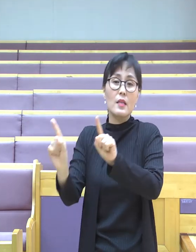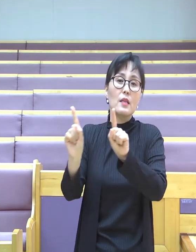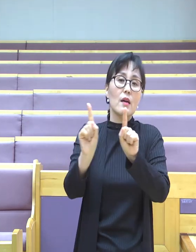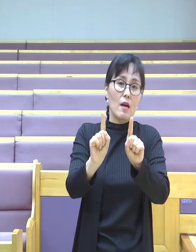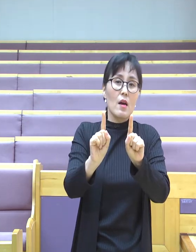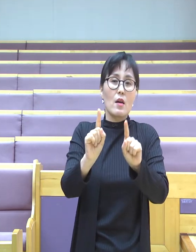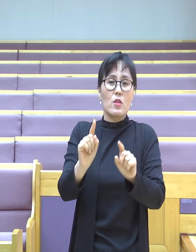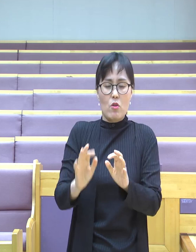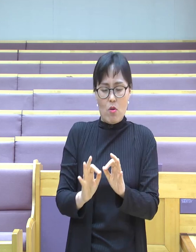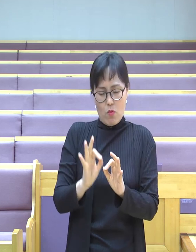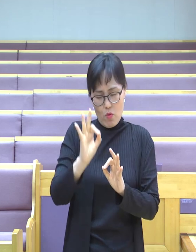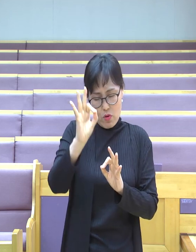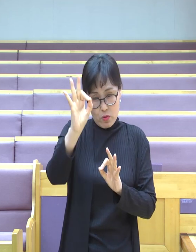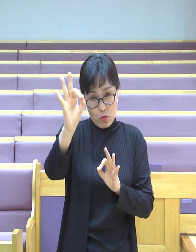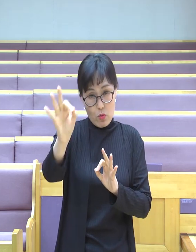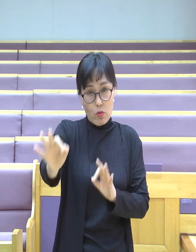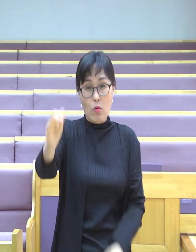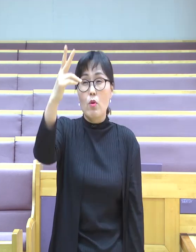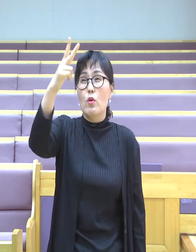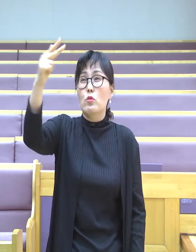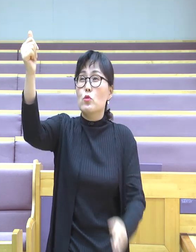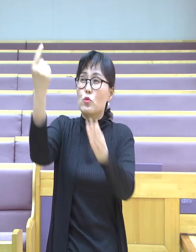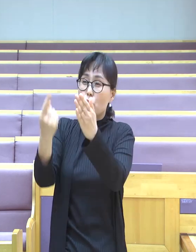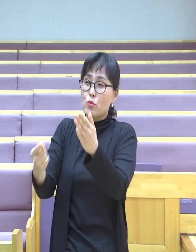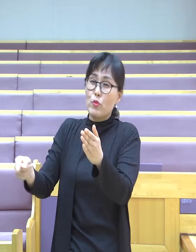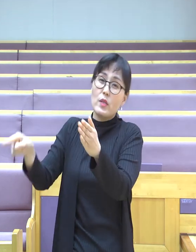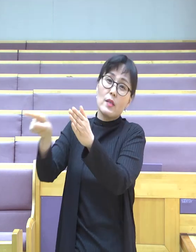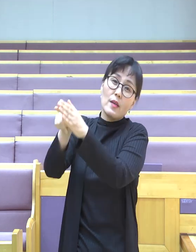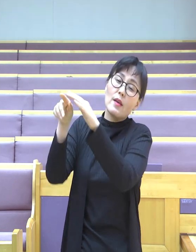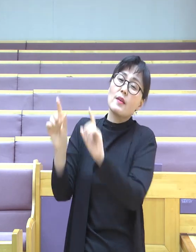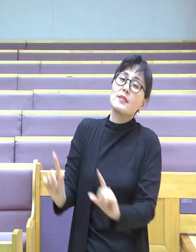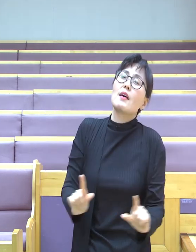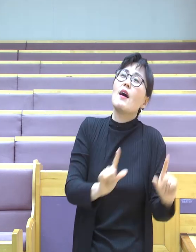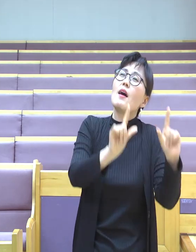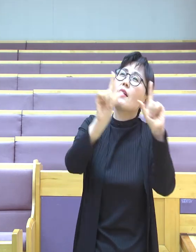살리라. 영원토록 주 위에